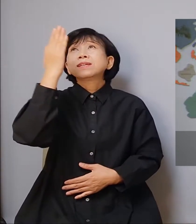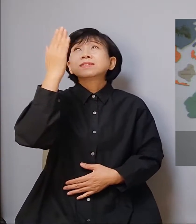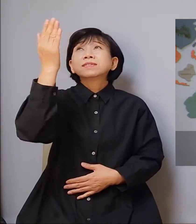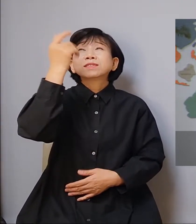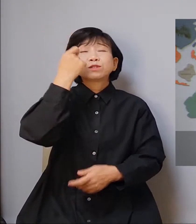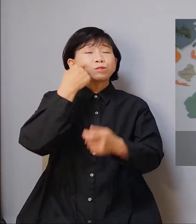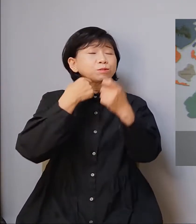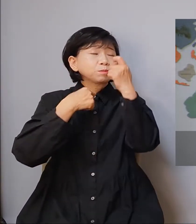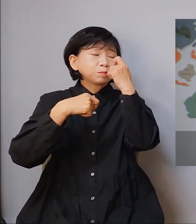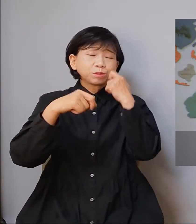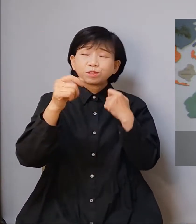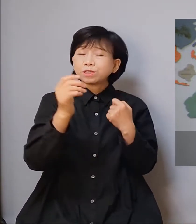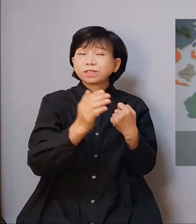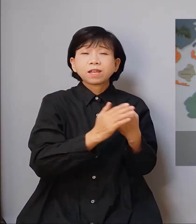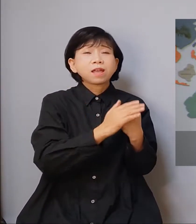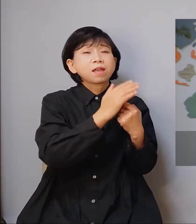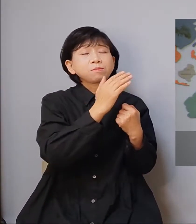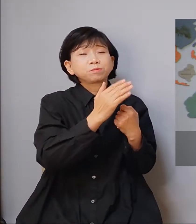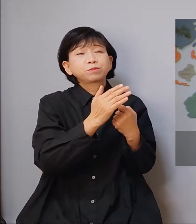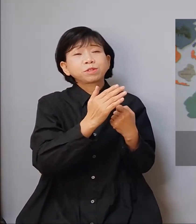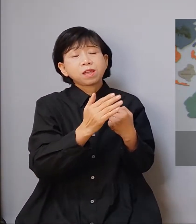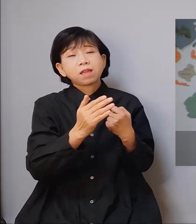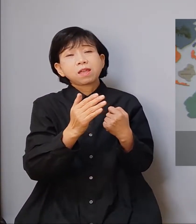때문에, 그 눈물